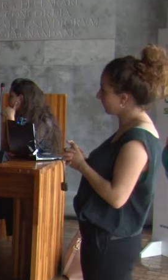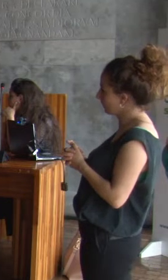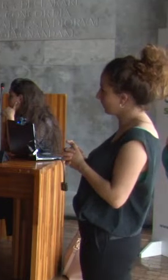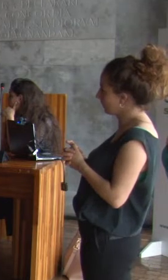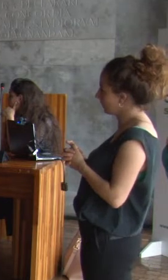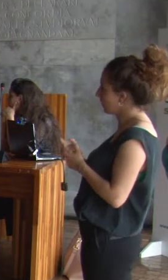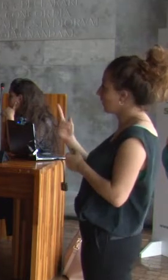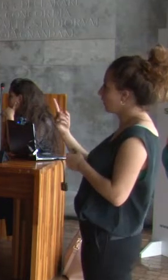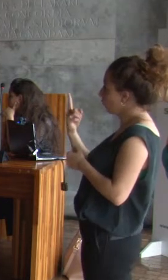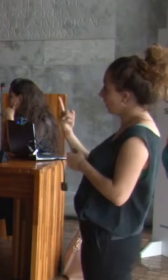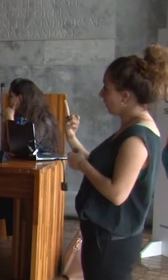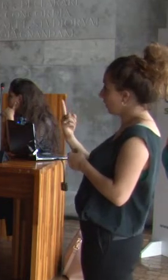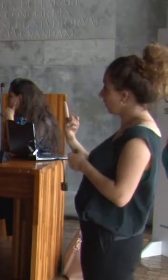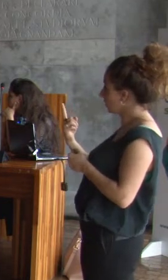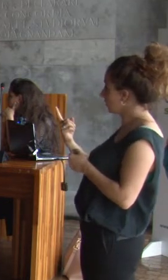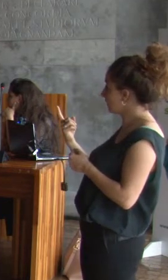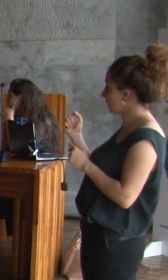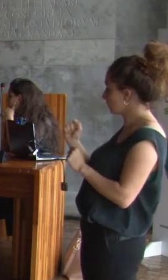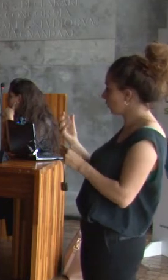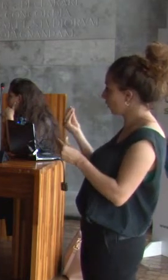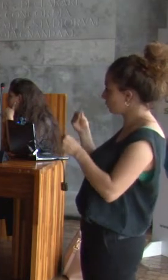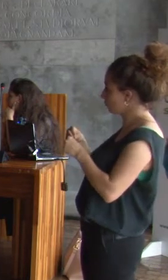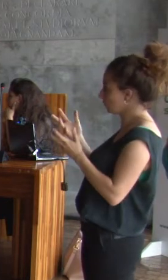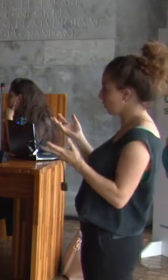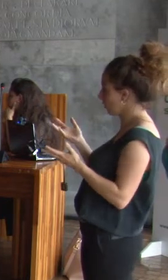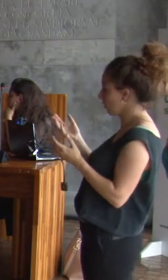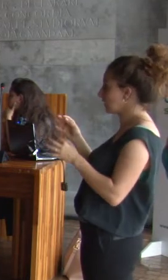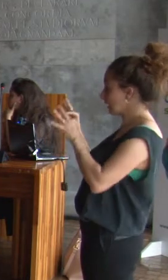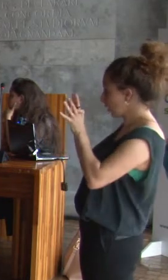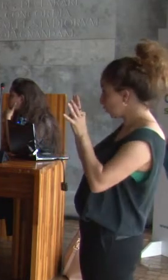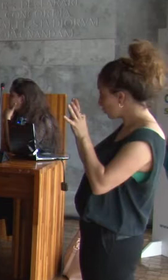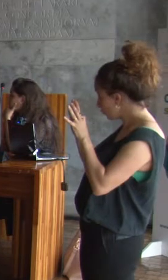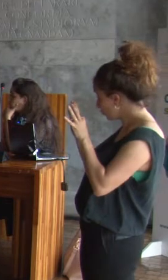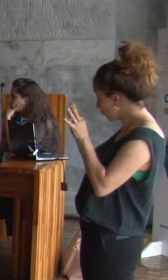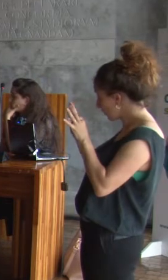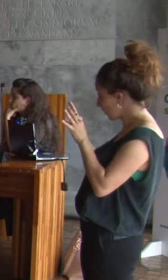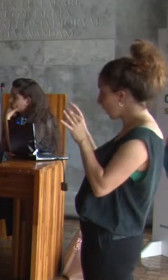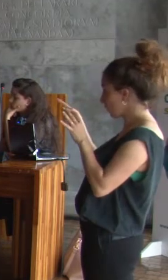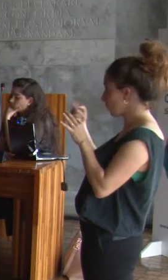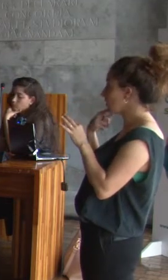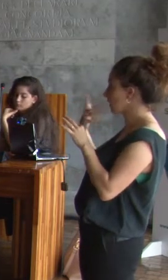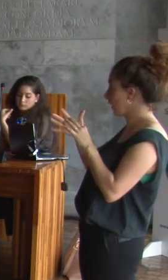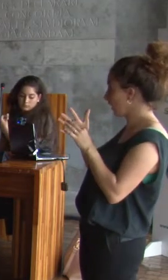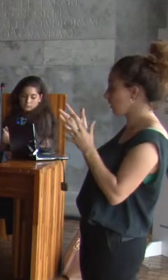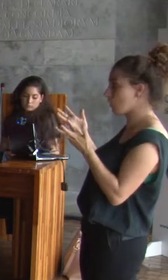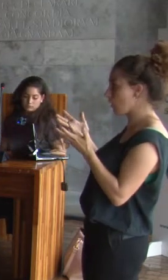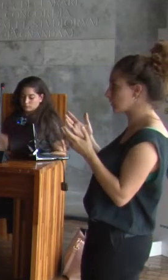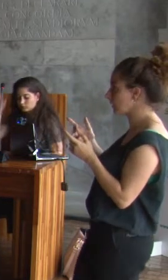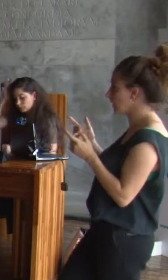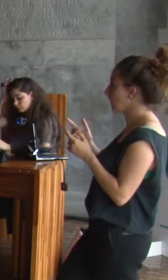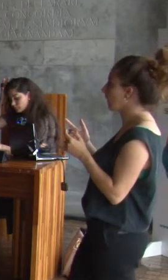Credo che l'unica cosa che si possa fare in questo caso è appunto rimarcare più che altro appunto quello che hai detto tu, l'importanza